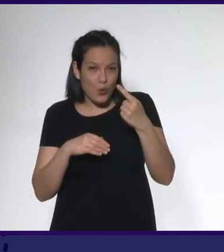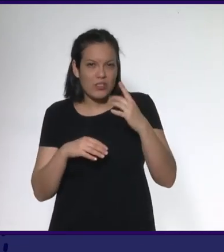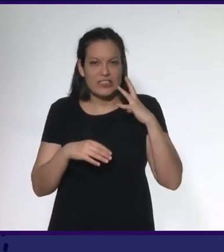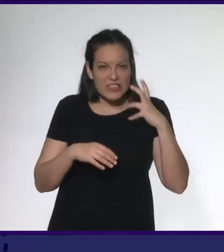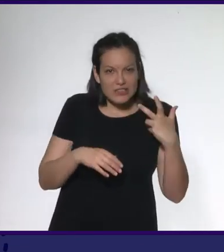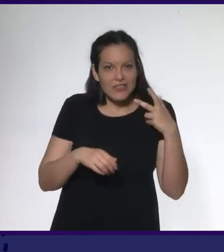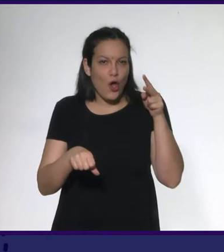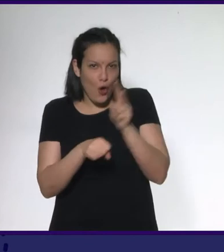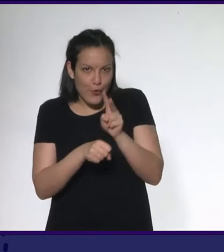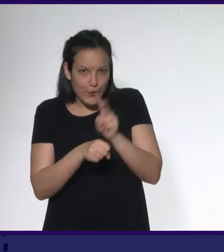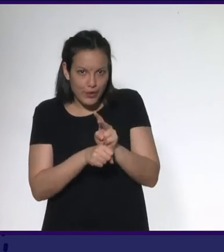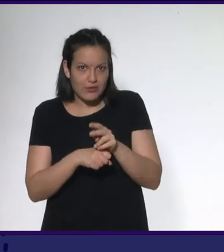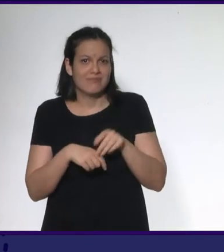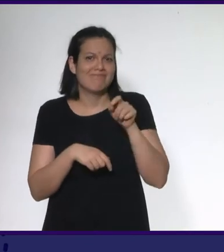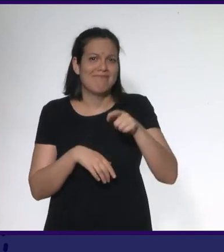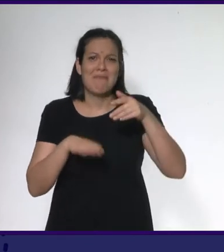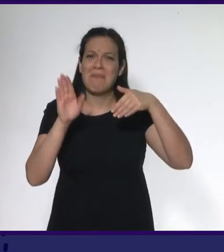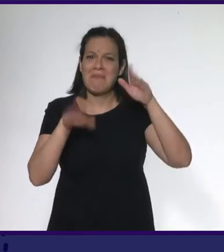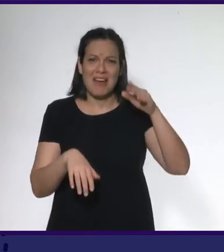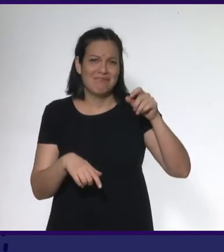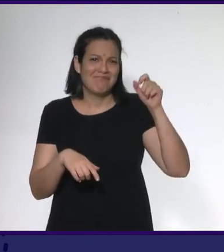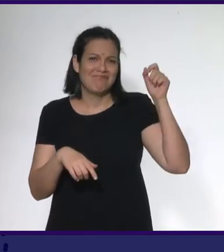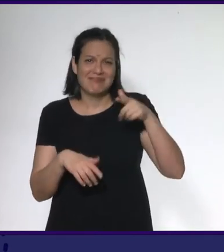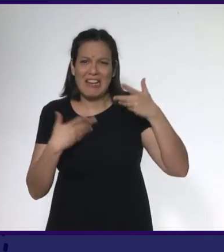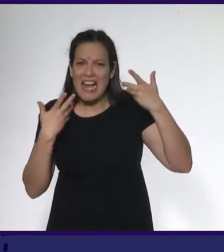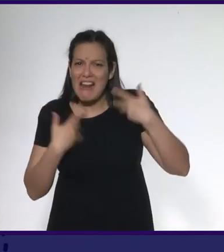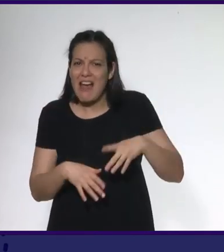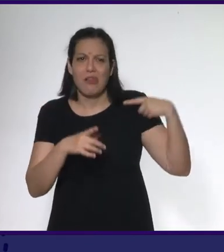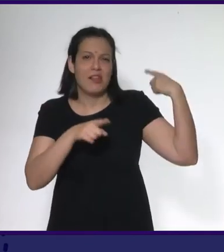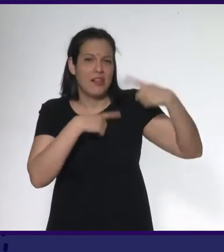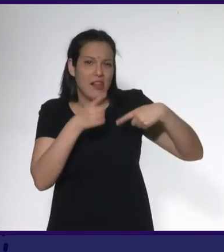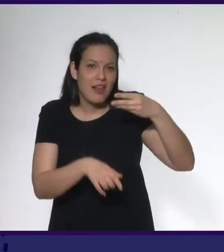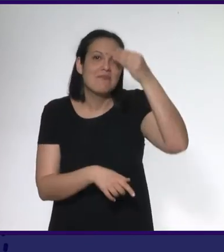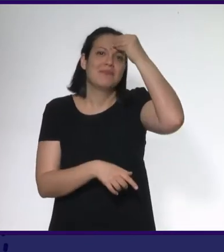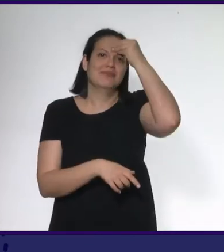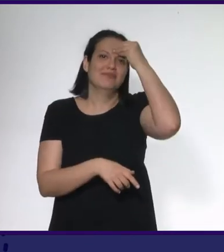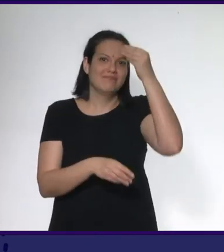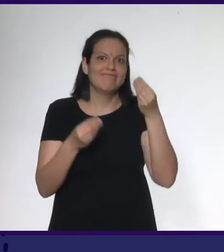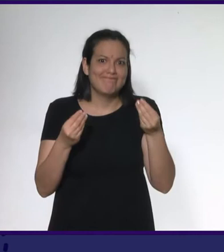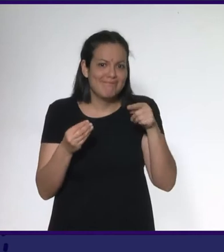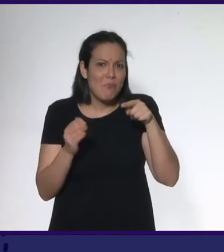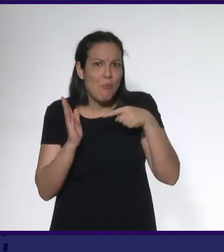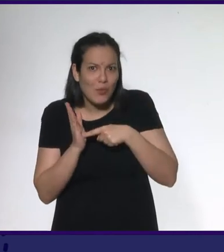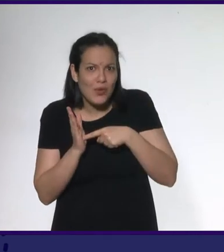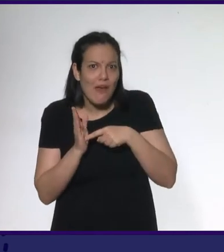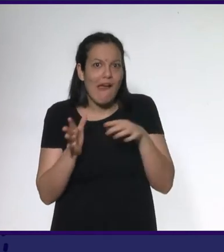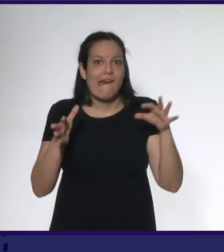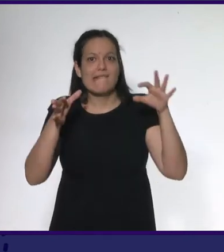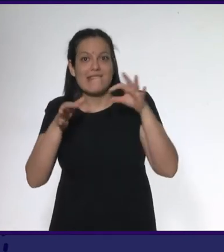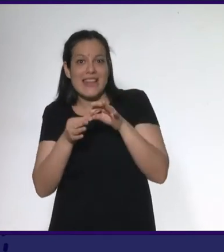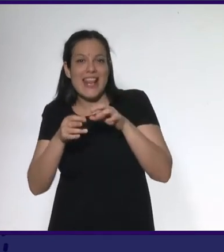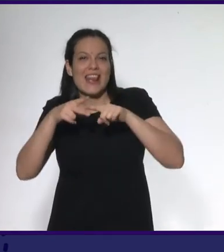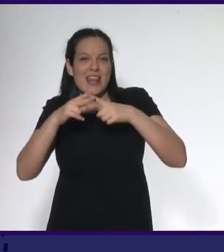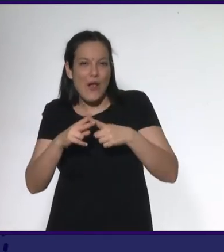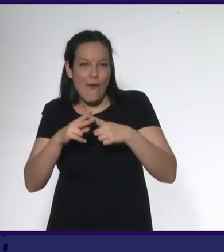Nivel 1. Celos y control. Son las prácticas más extendidas y naturalizadas, y el cruce con